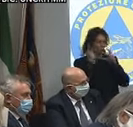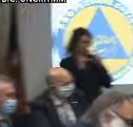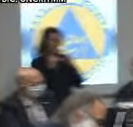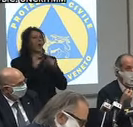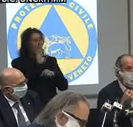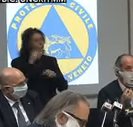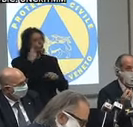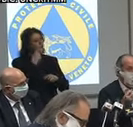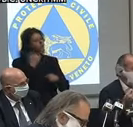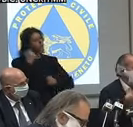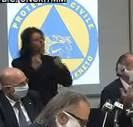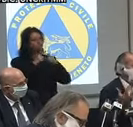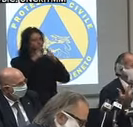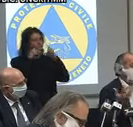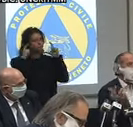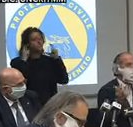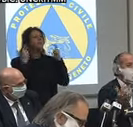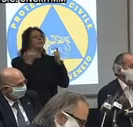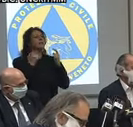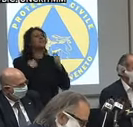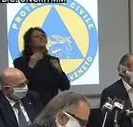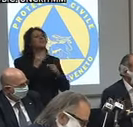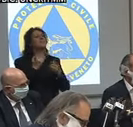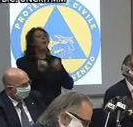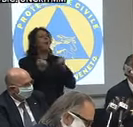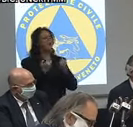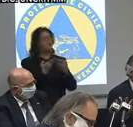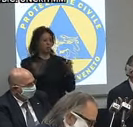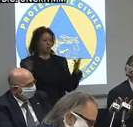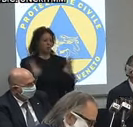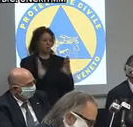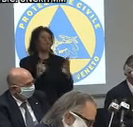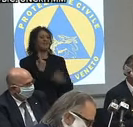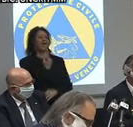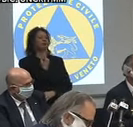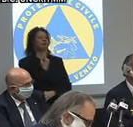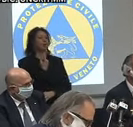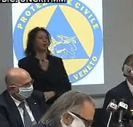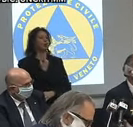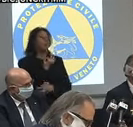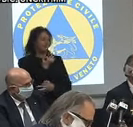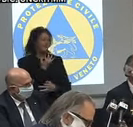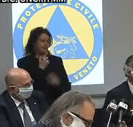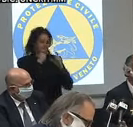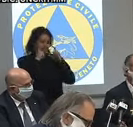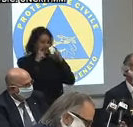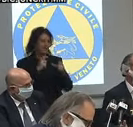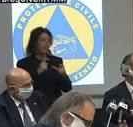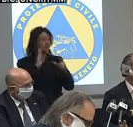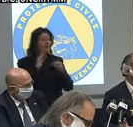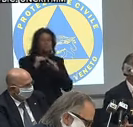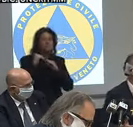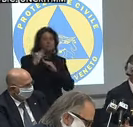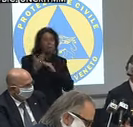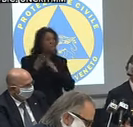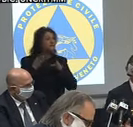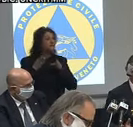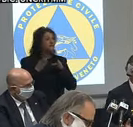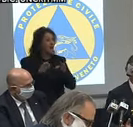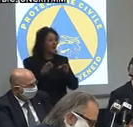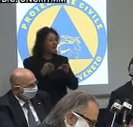prudenti. Finché sei da solo in auto uno dice, beh, sono chiuso, cioè non infetto nessuno. Però è pur vero che per strada è come la storia